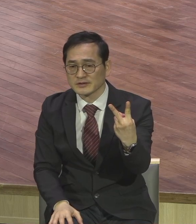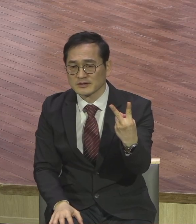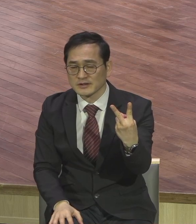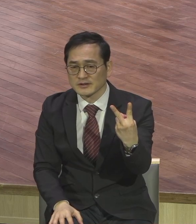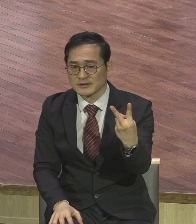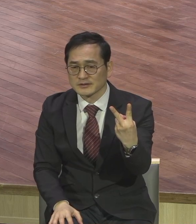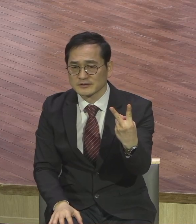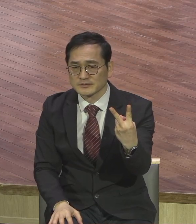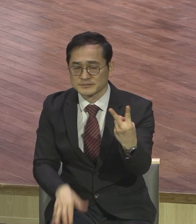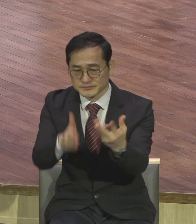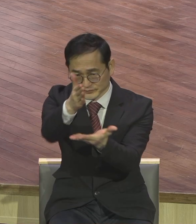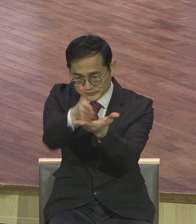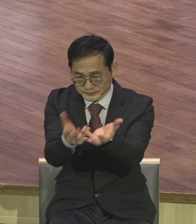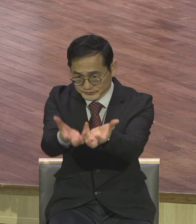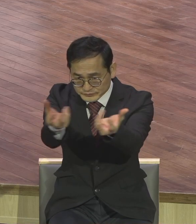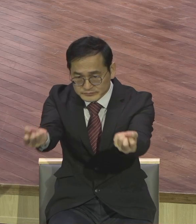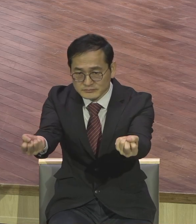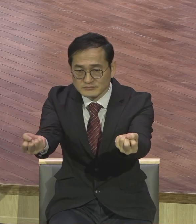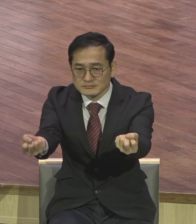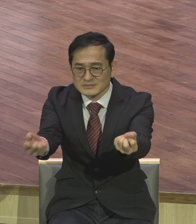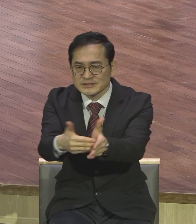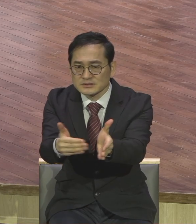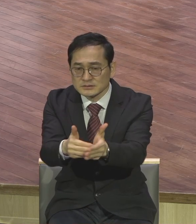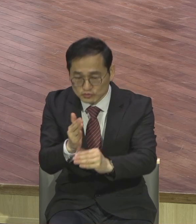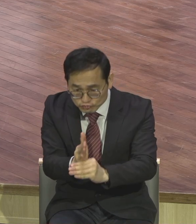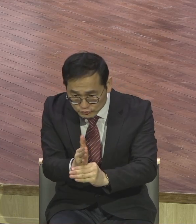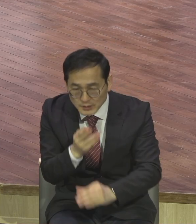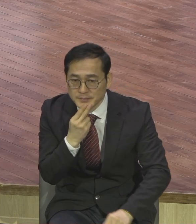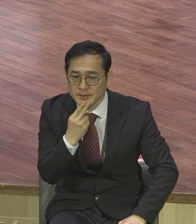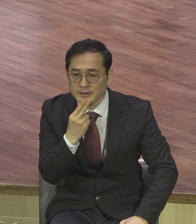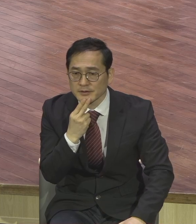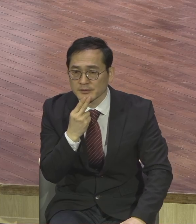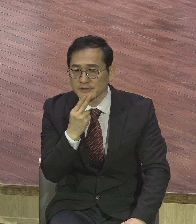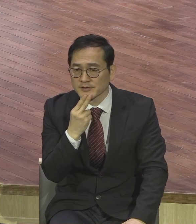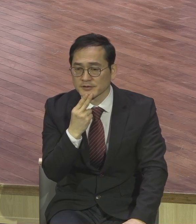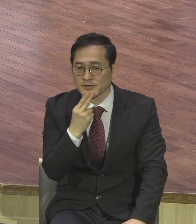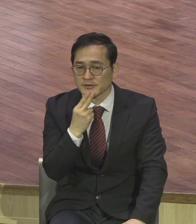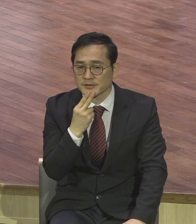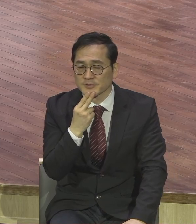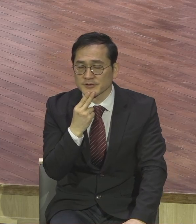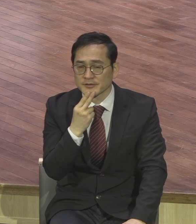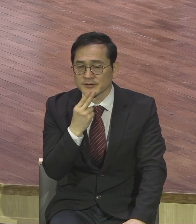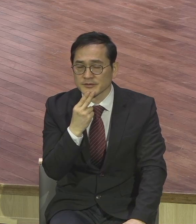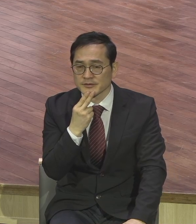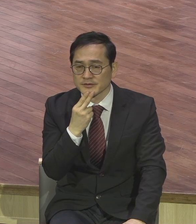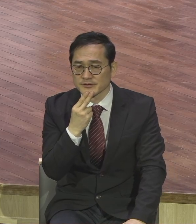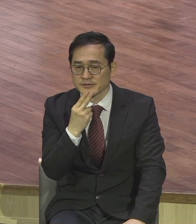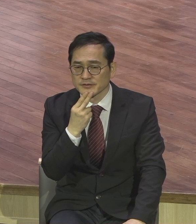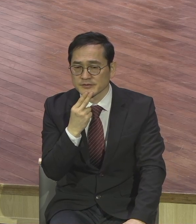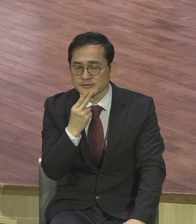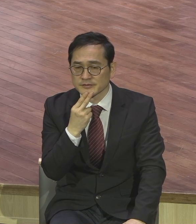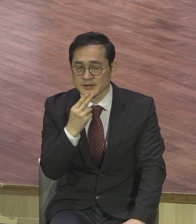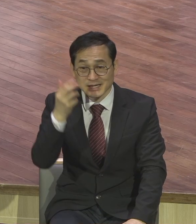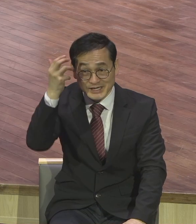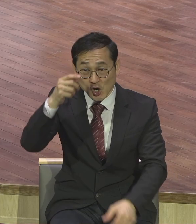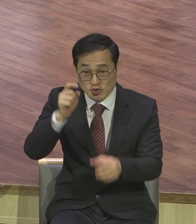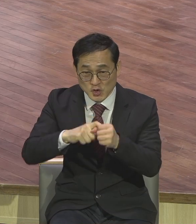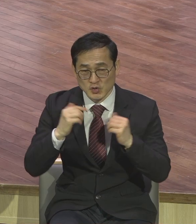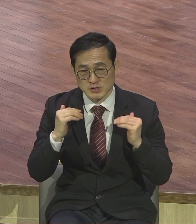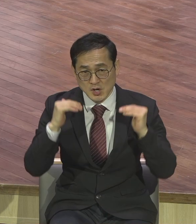이 세상에는 그렇습니다. 그렇게 딱 갈라져 있어요. 그래서 영적으로 성장을